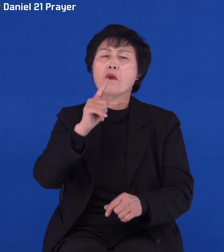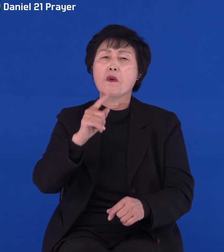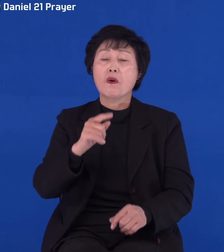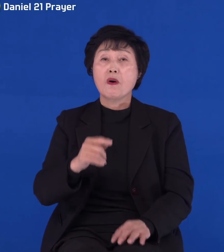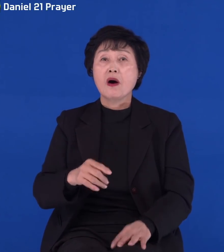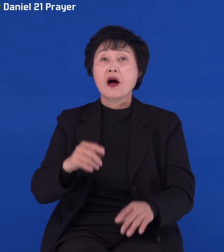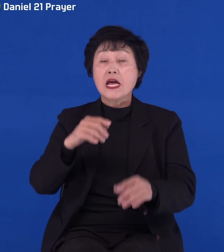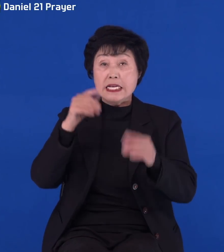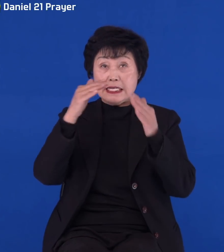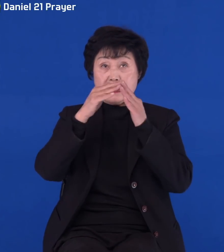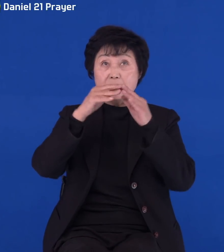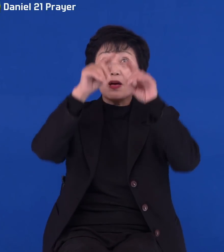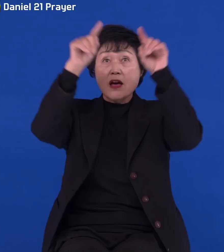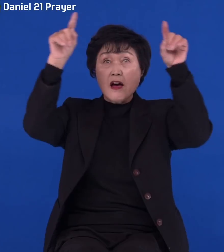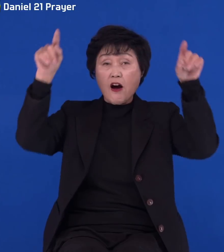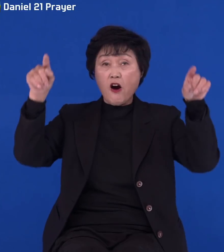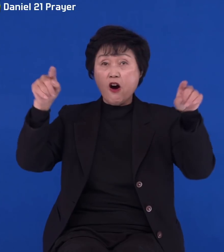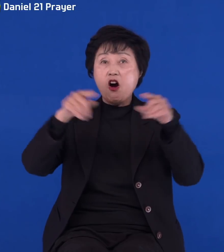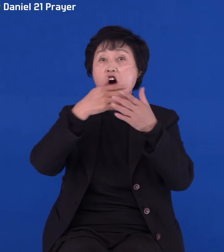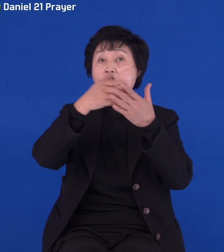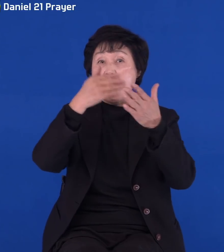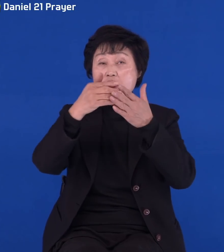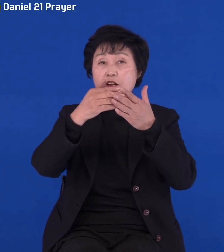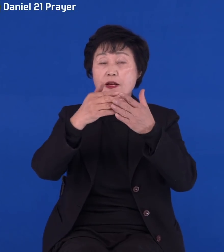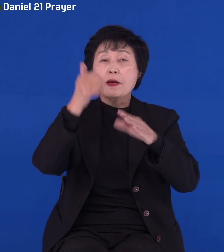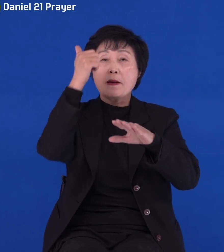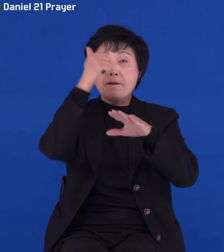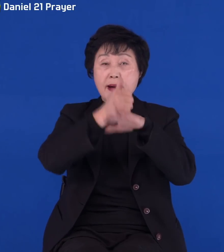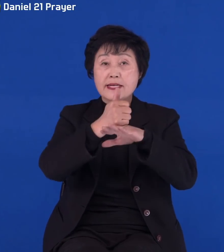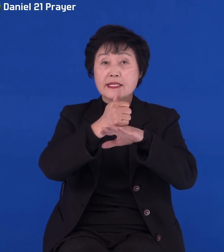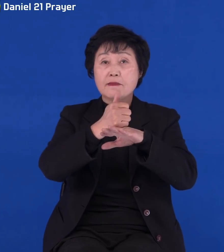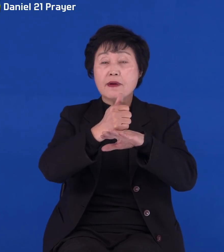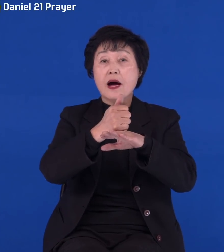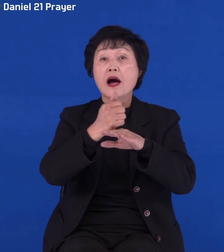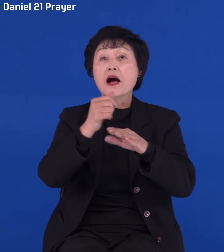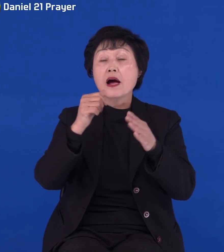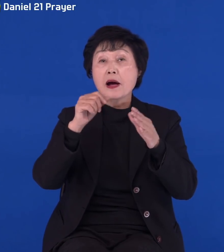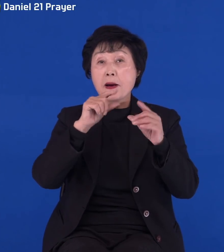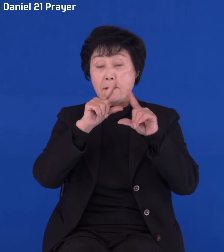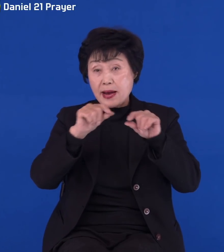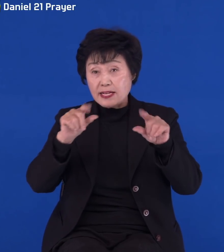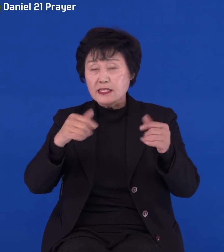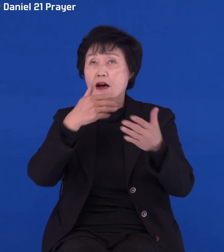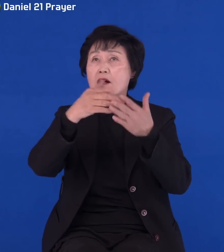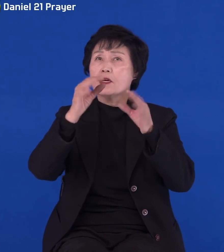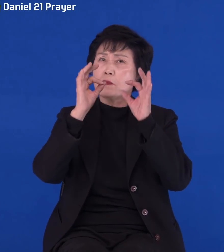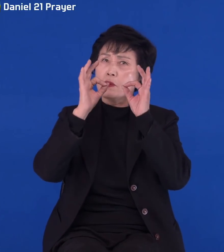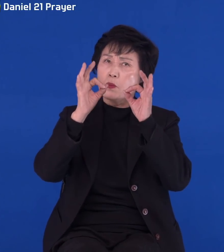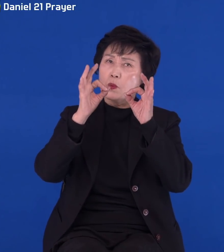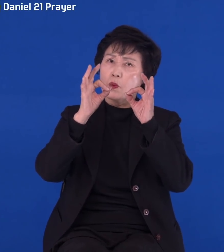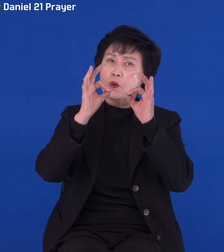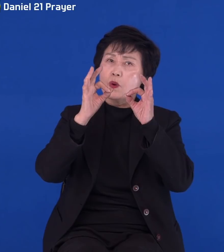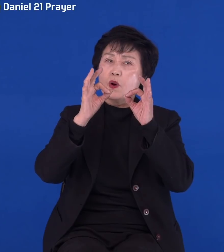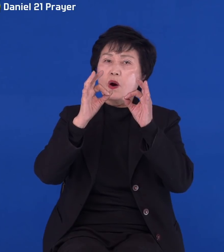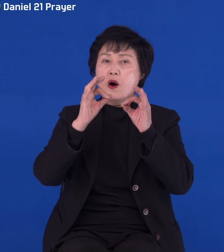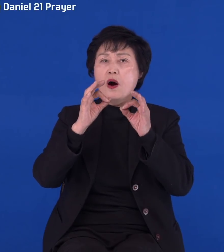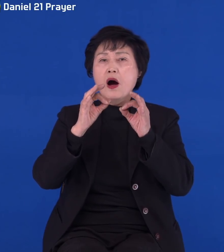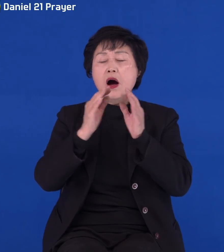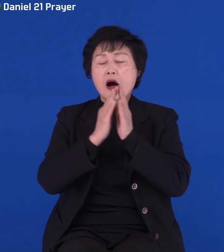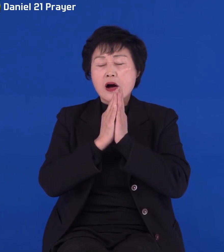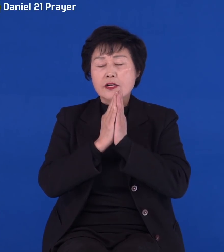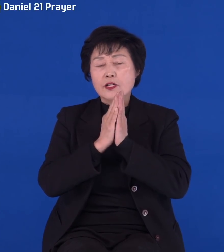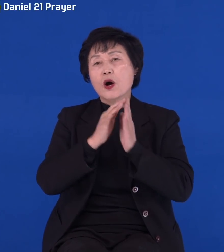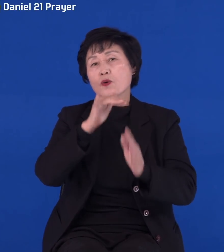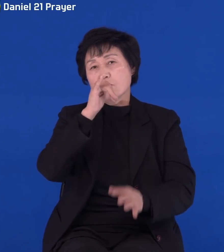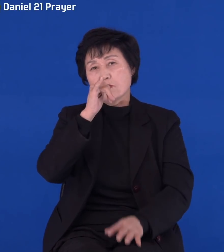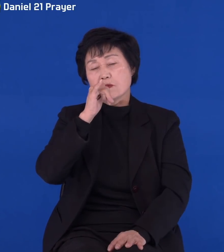보면서 하나님은 내 마음을 아십니다. 사람이 복수도 하지 못하겠고 어머니 모습 보니까 내가 죽으면 어머니 누가 책임지나 이 생각을